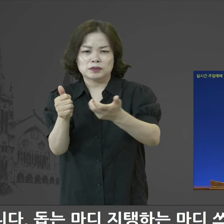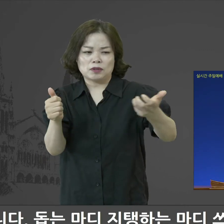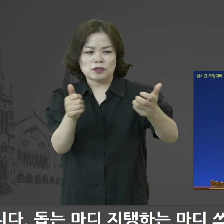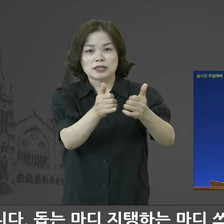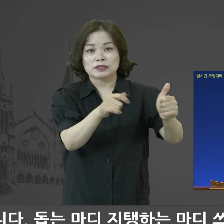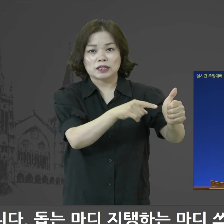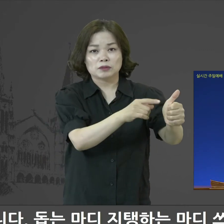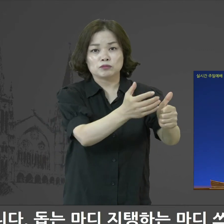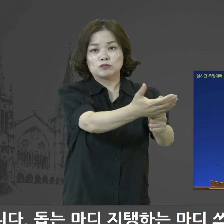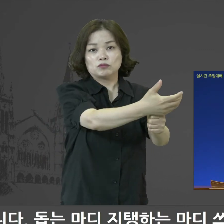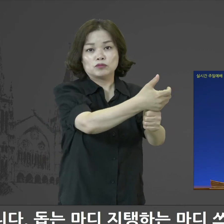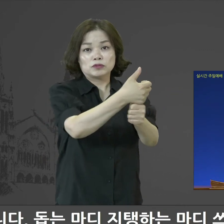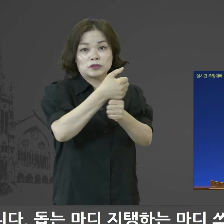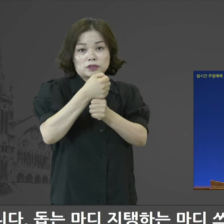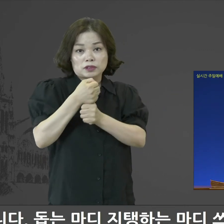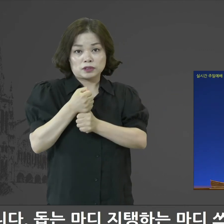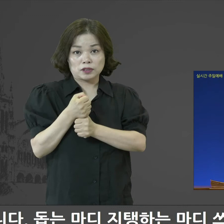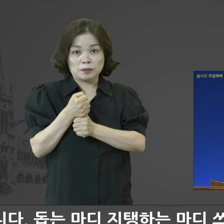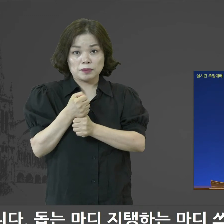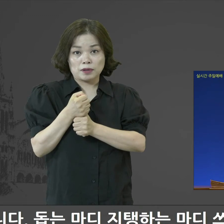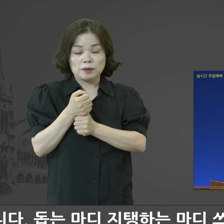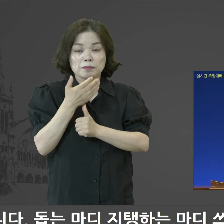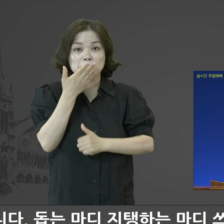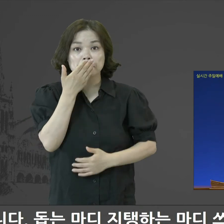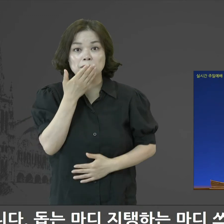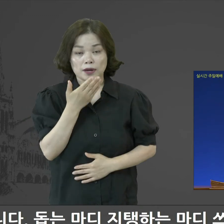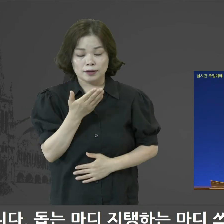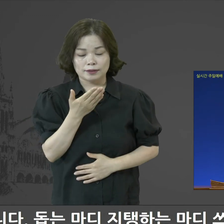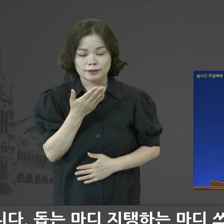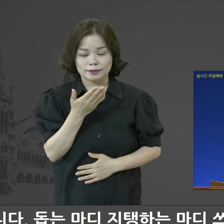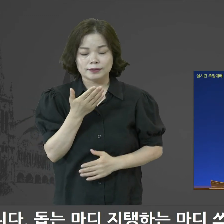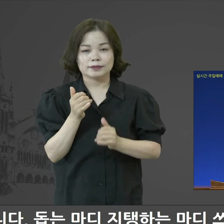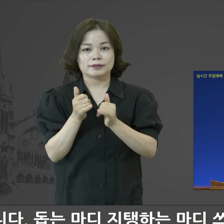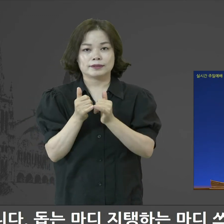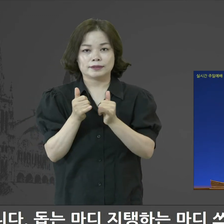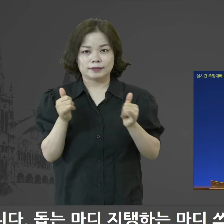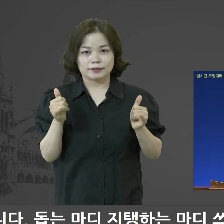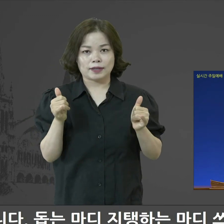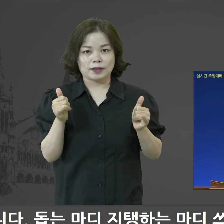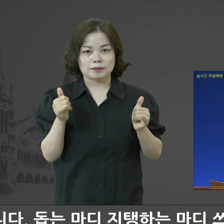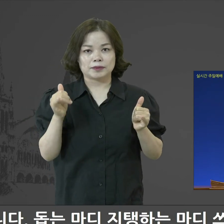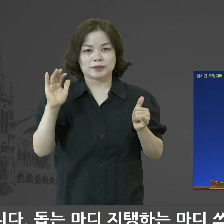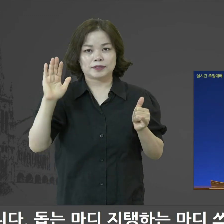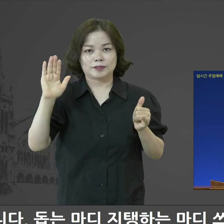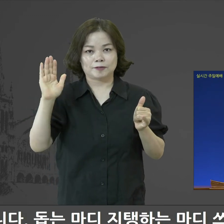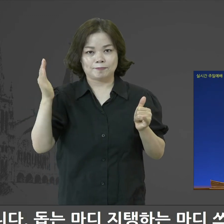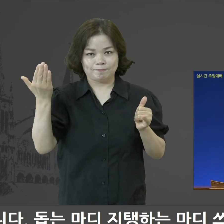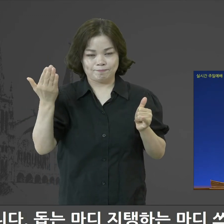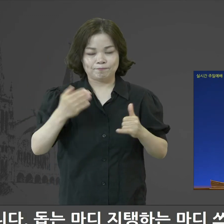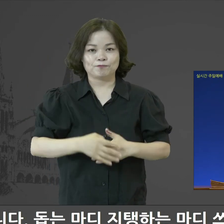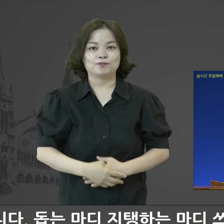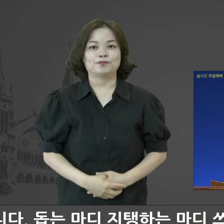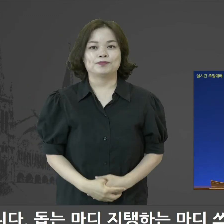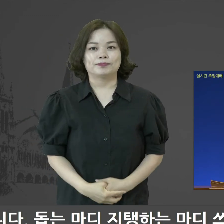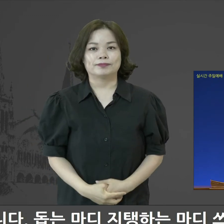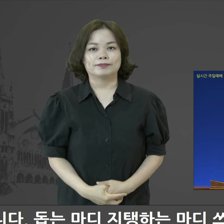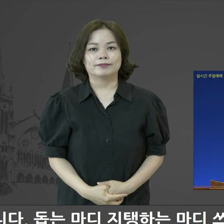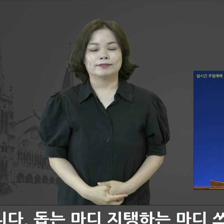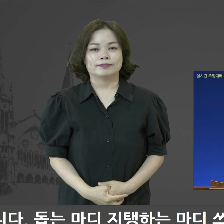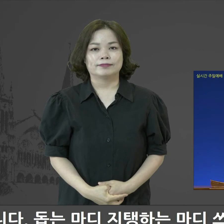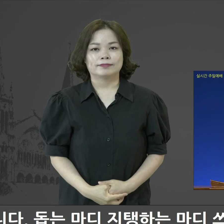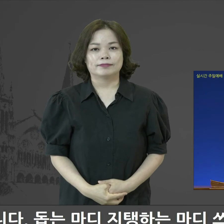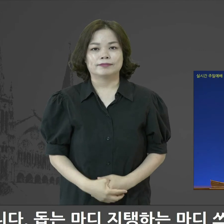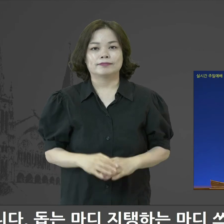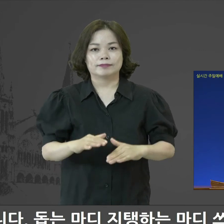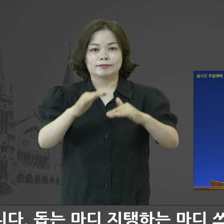사람들을 붙잡아 줄 수 있는 사람들이 된다는 사실입니다.